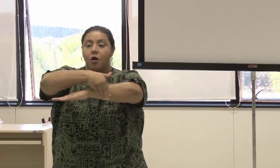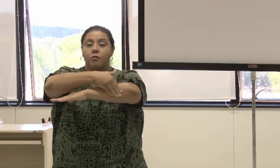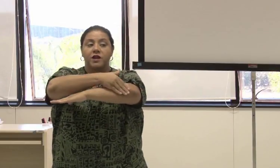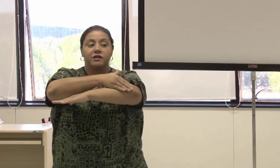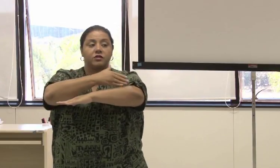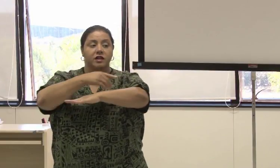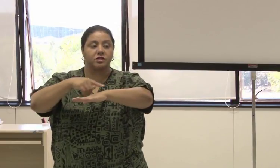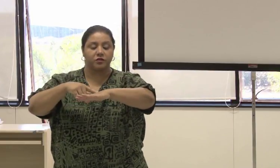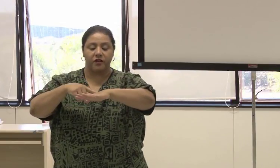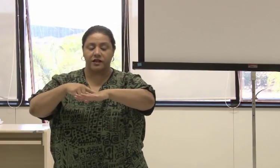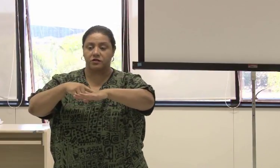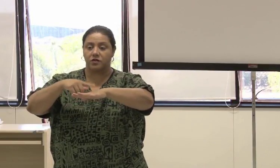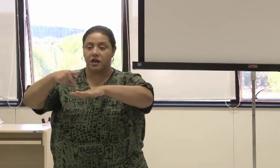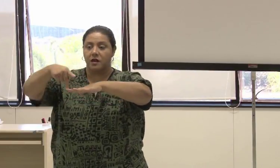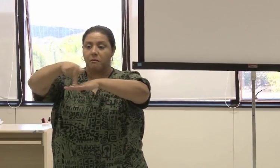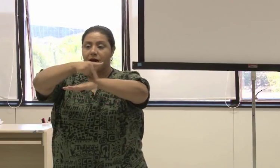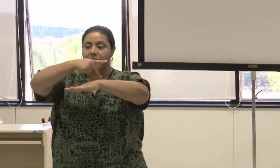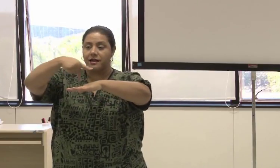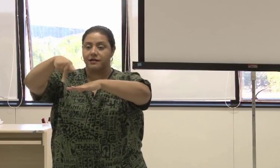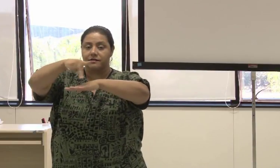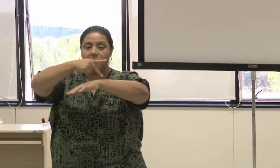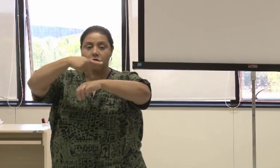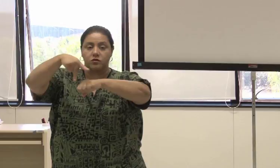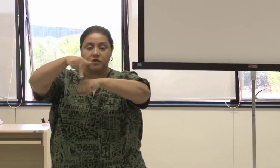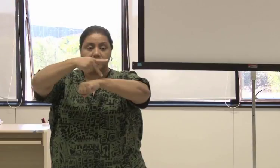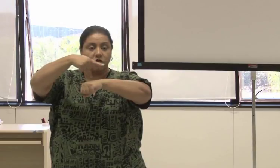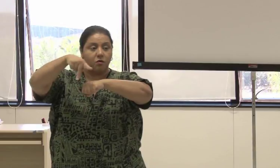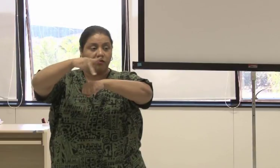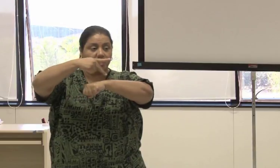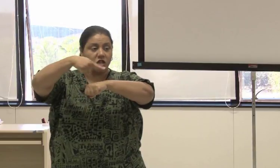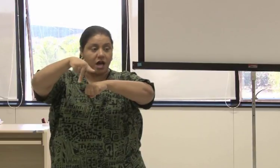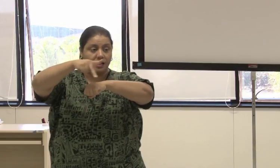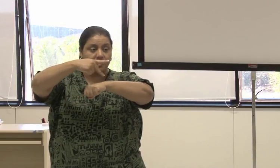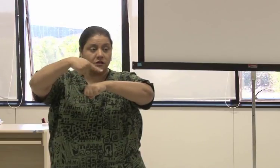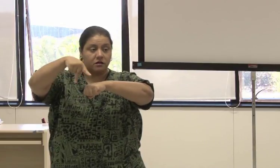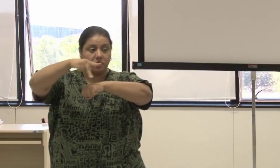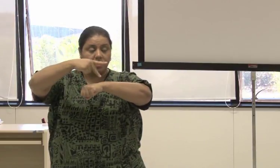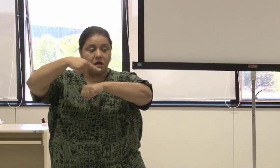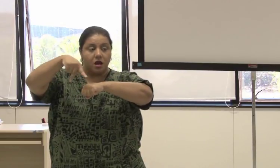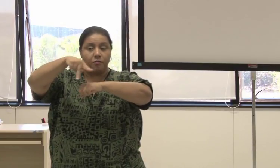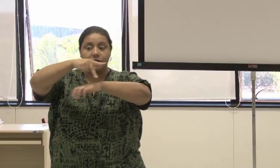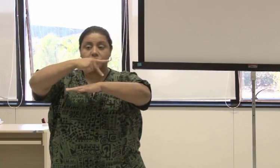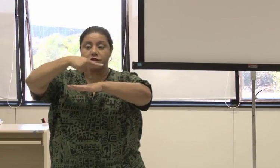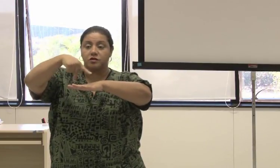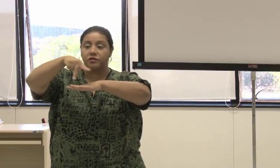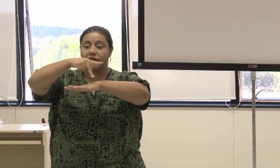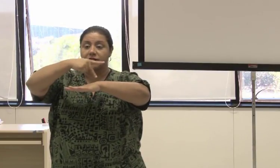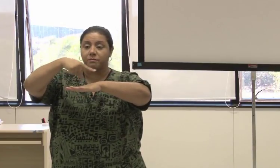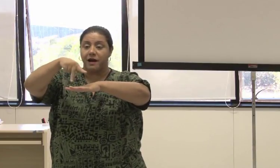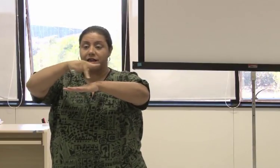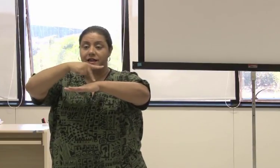Por isso que a gente faz isso aqui, país. Alguns fazem com a mão fechada. Mas quando a gente vai fazer